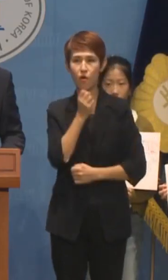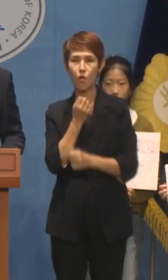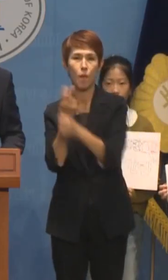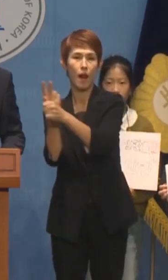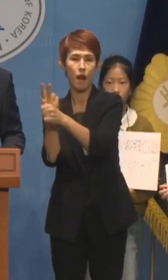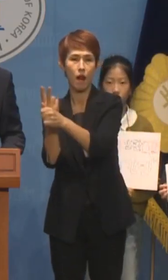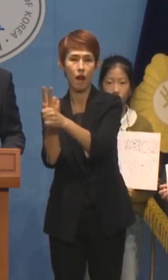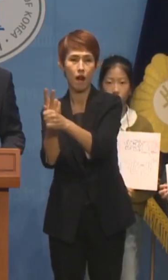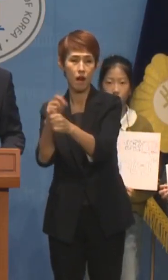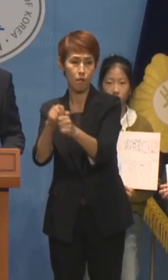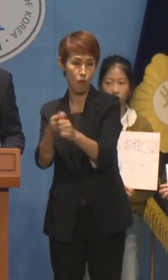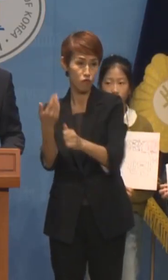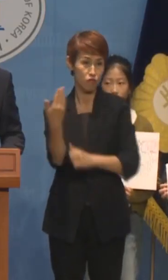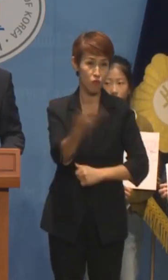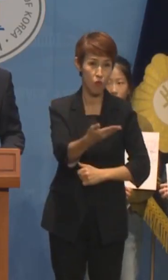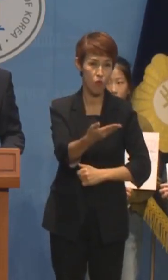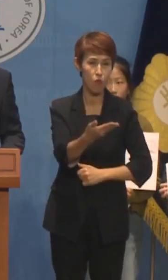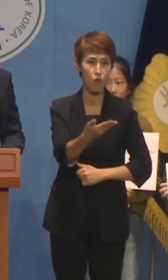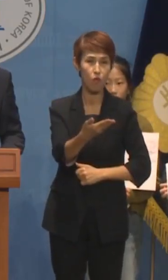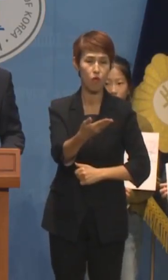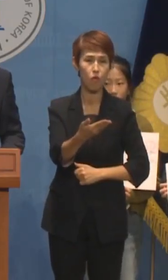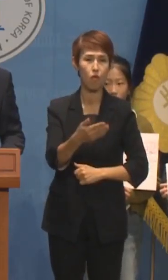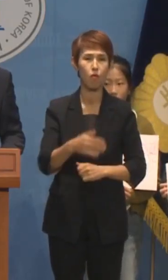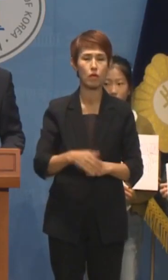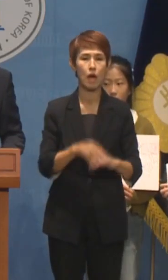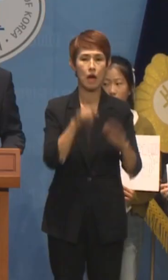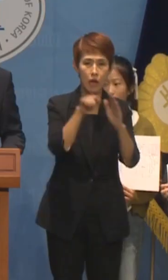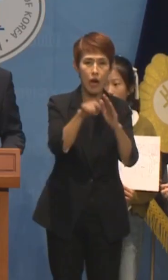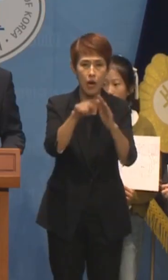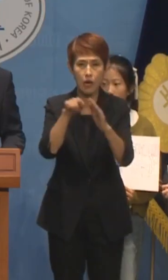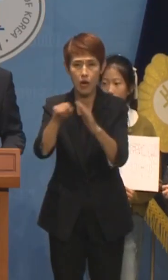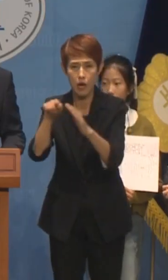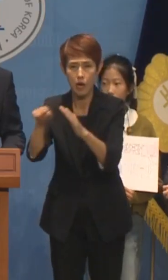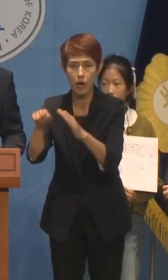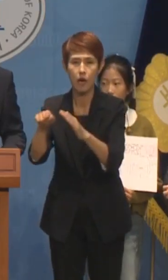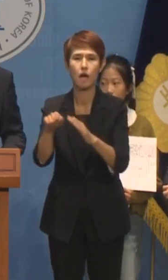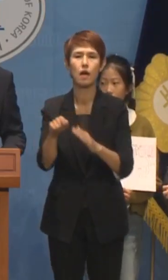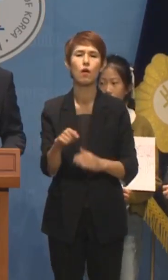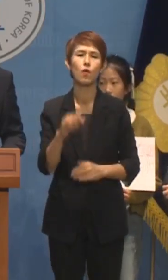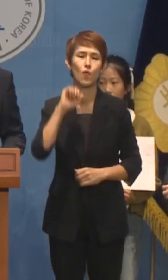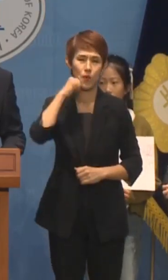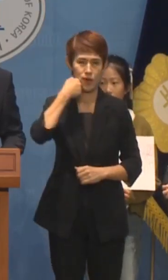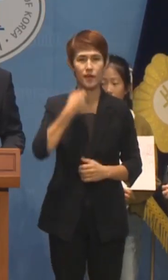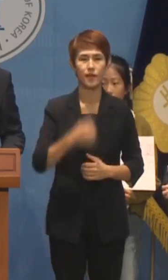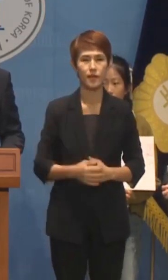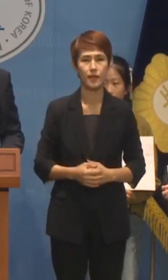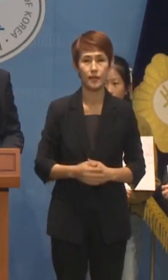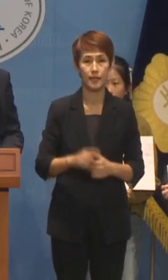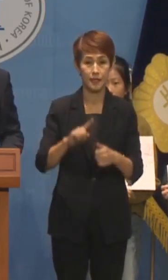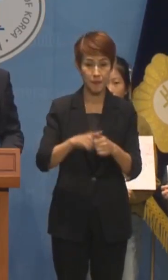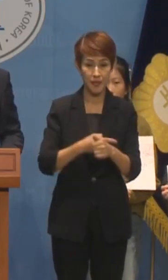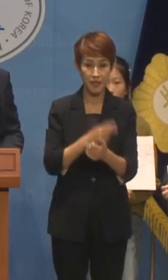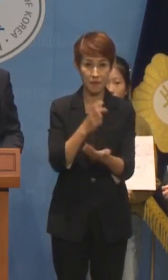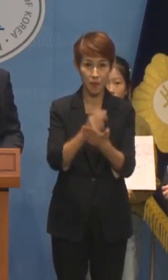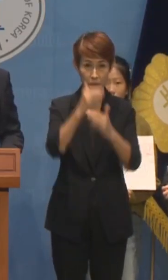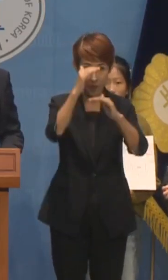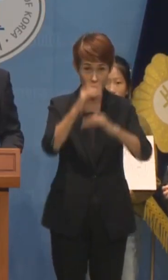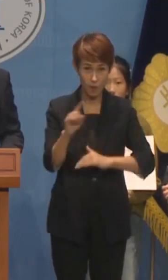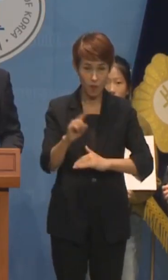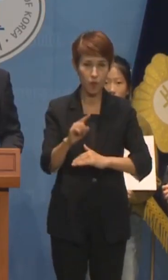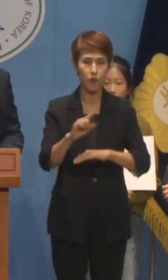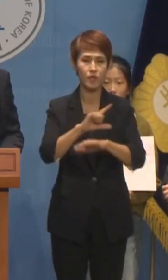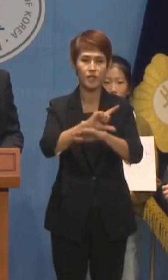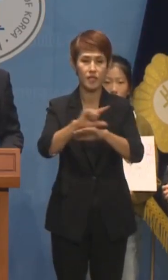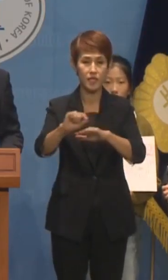일에 대해서 일일이 행정력을 동원하는 것이 쉽지 않은 것이 현실입니다. 그래서 본 법안에서는 각